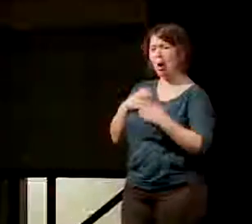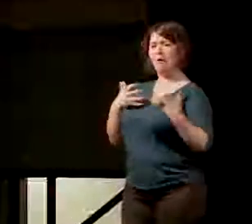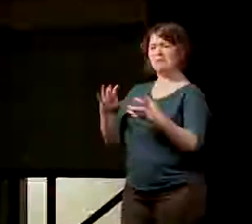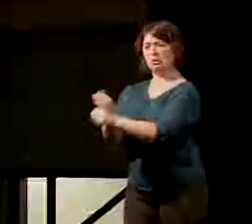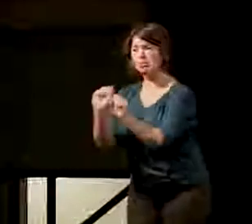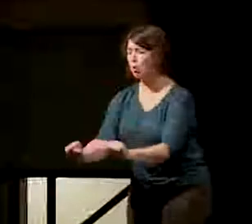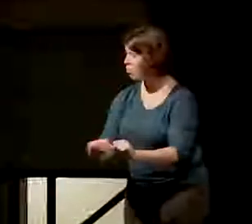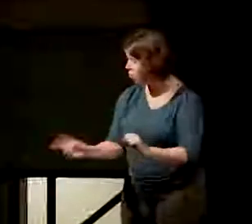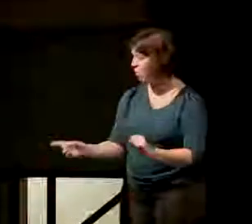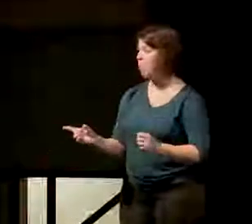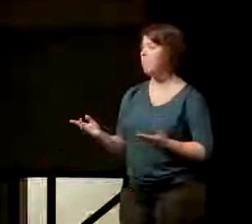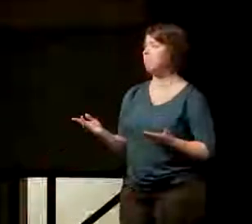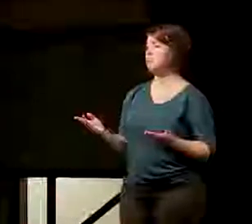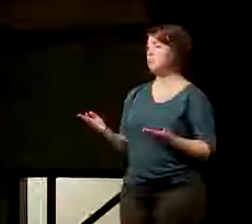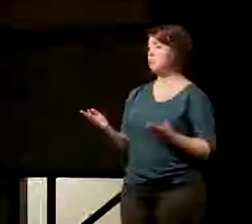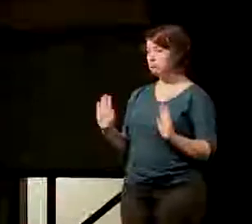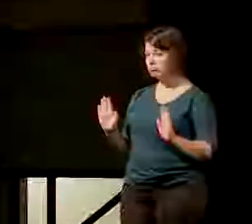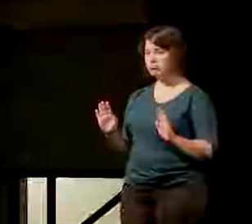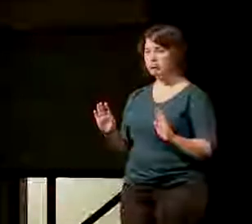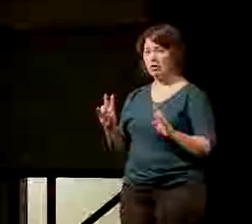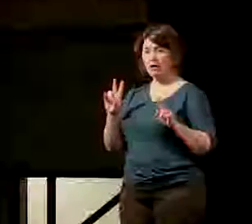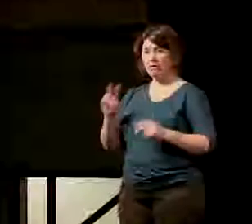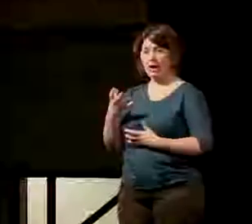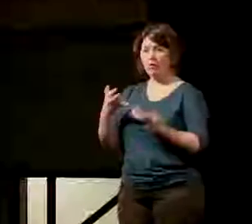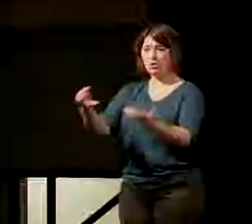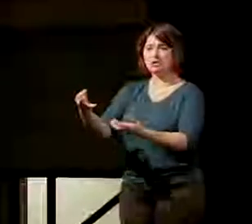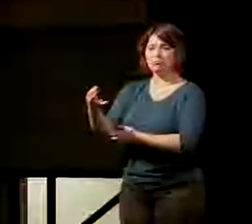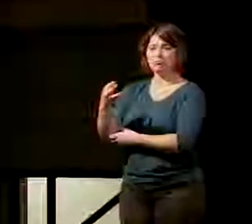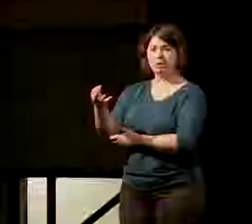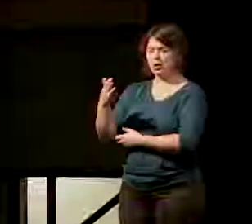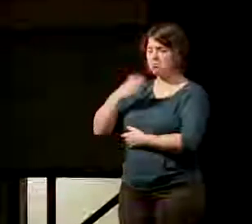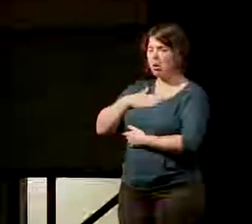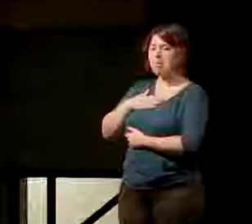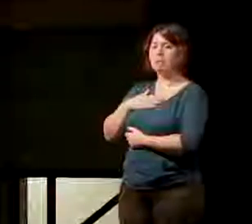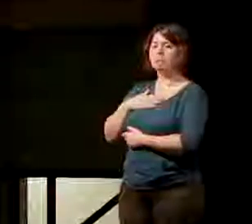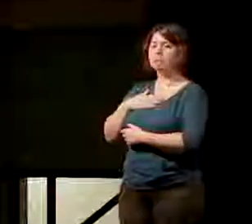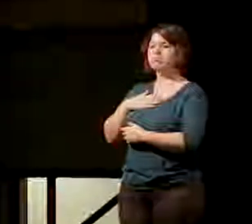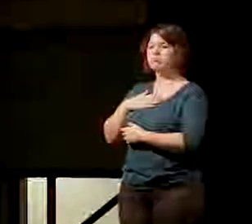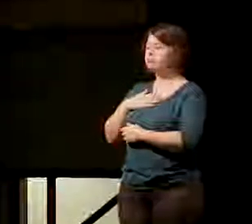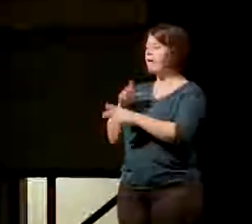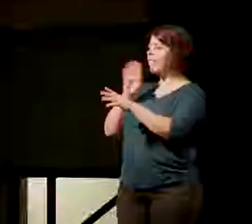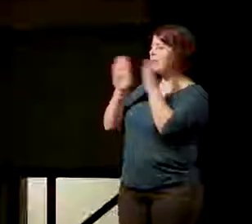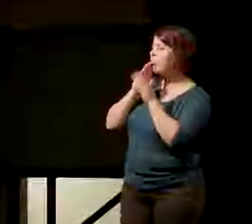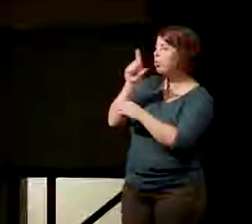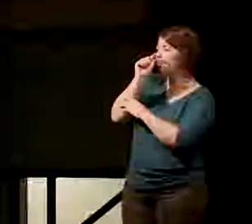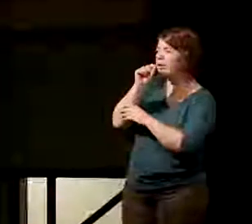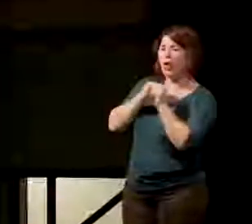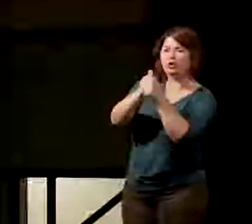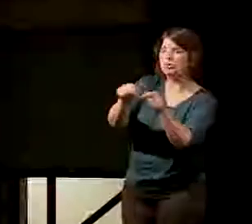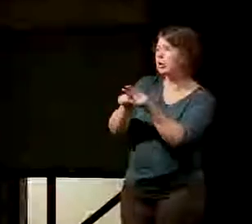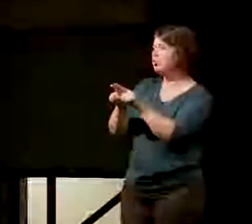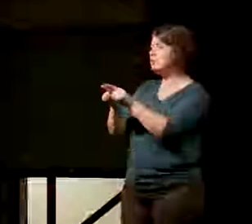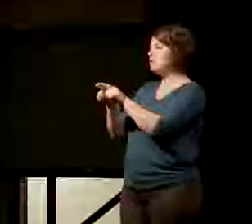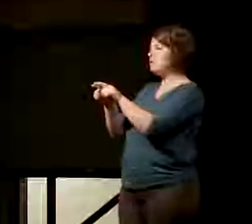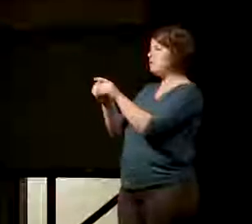vouloir. Alors, vraiment, que personne n'attende de moi que je me calque sur les réseaux sociaux ni les chaînes